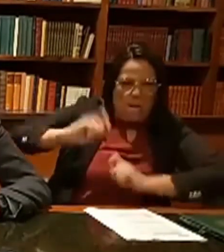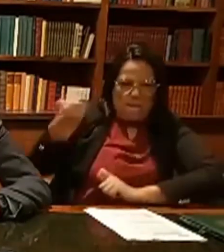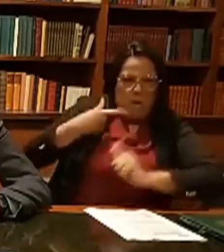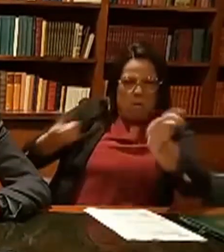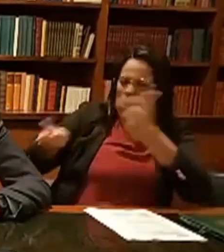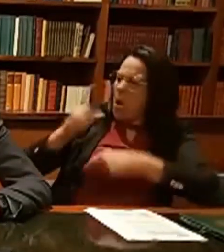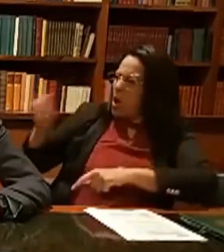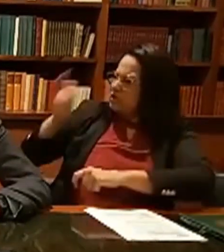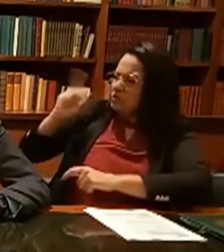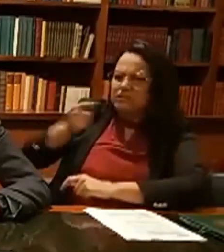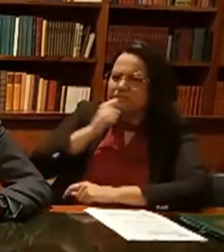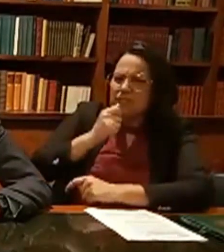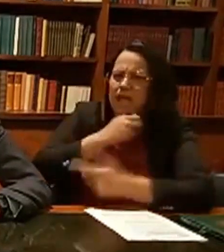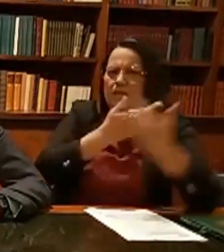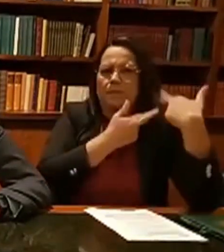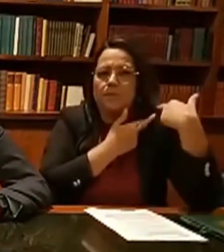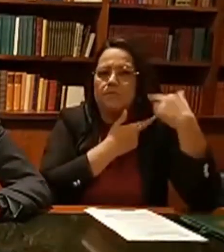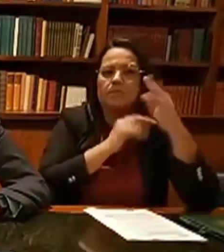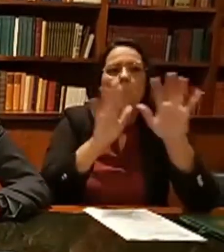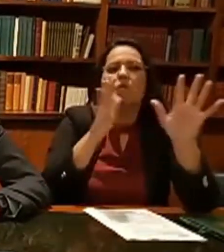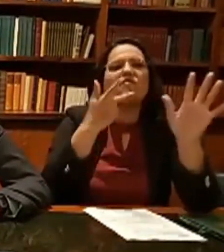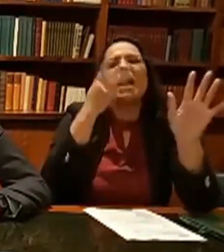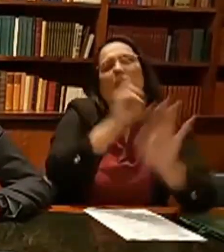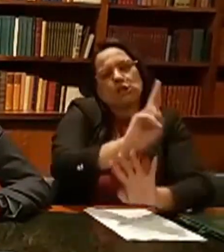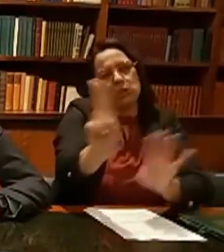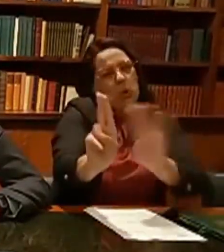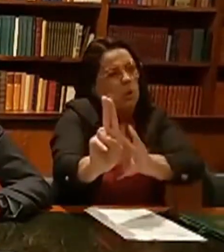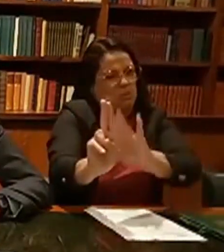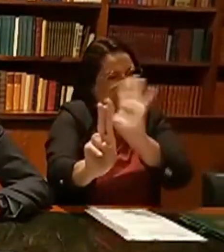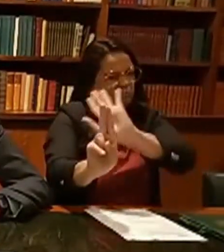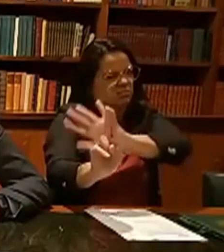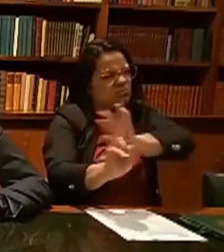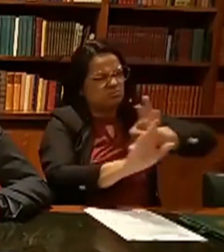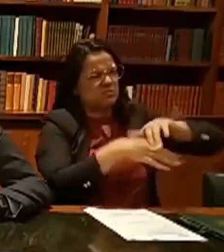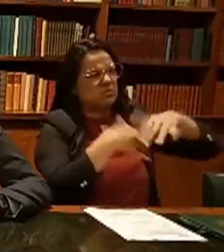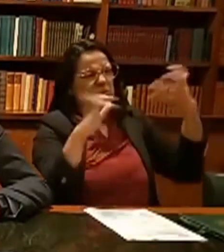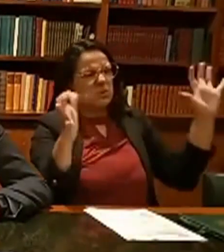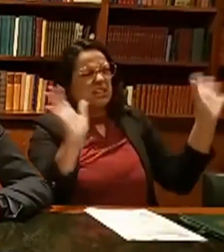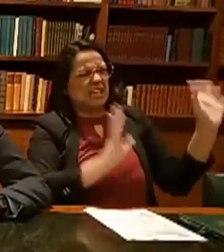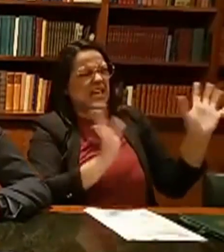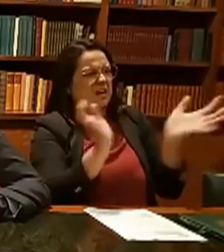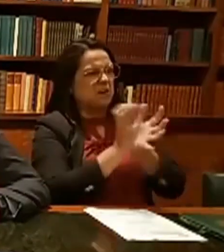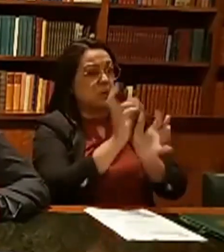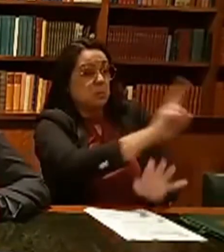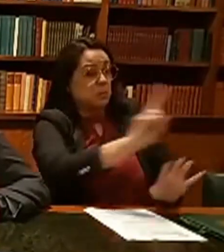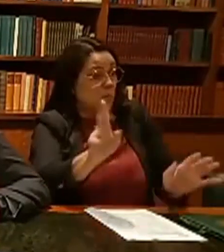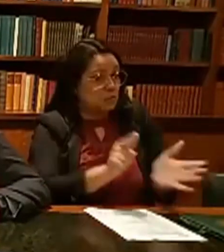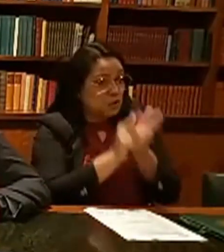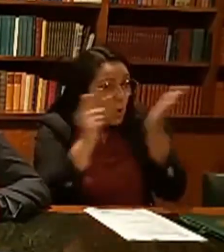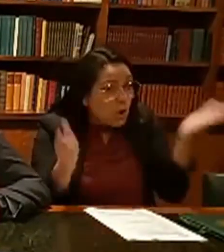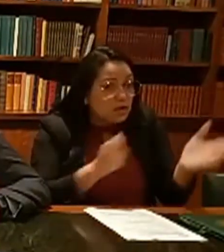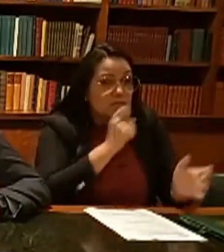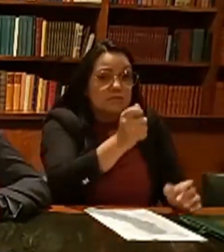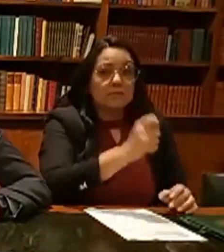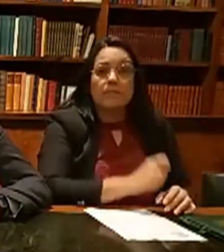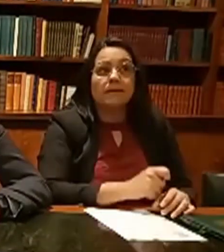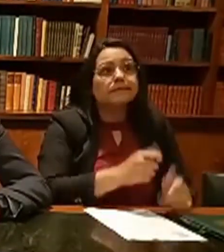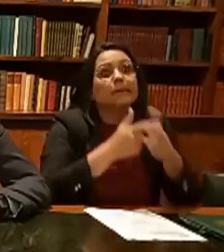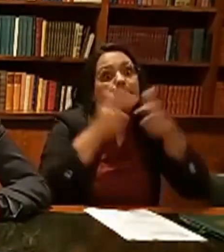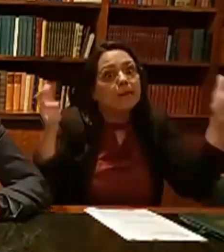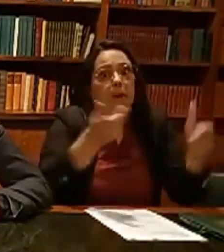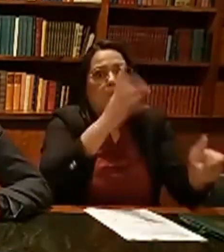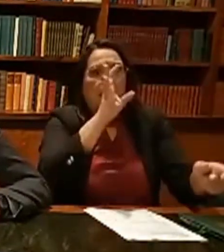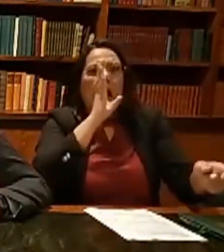responsabilidade nem quero falar o nome aqui pra andar da polêmica o jornalista no prédio que parece que foi sem assessor bem